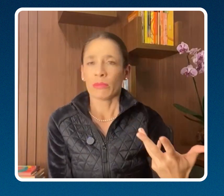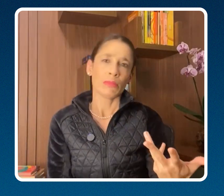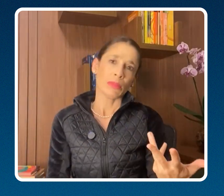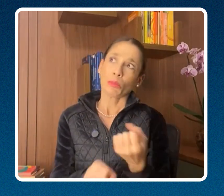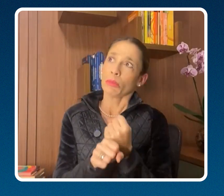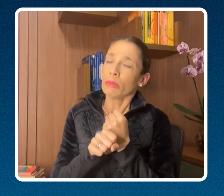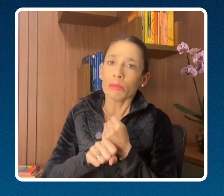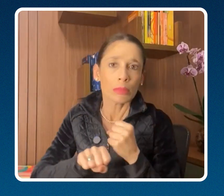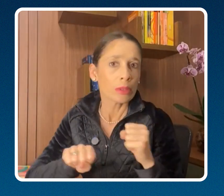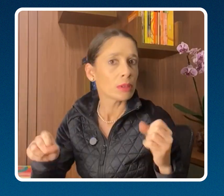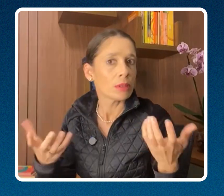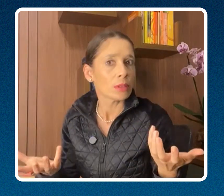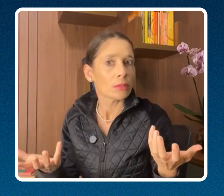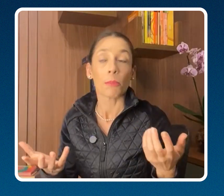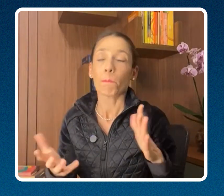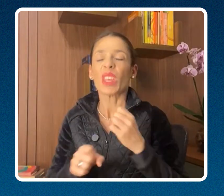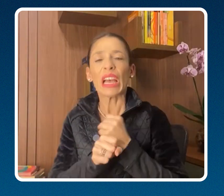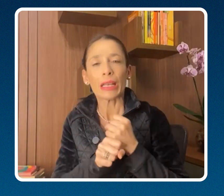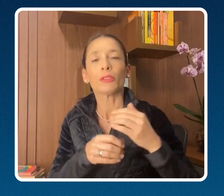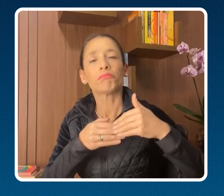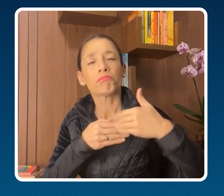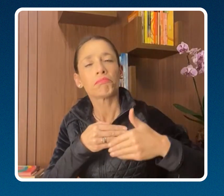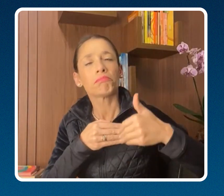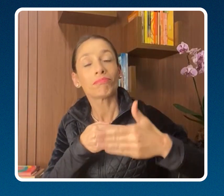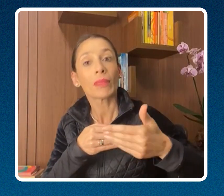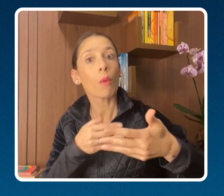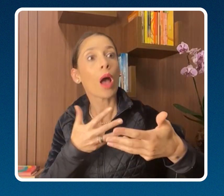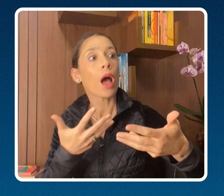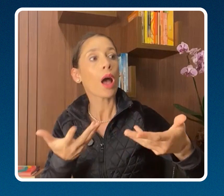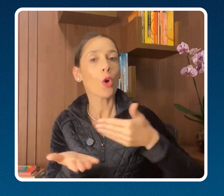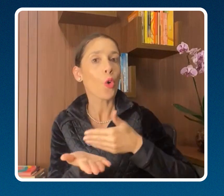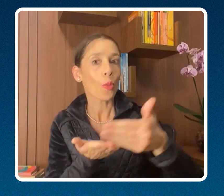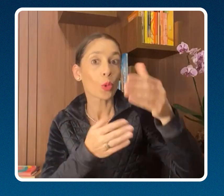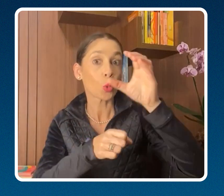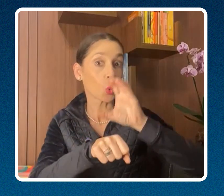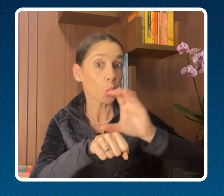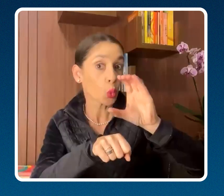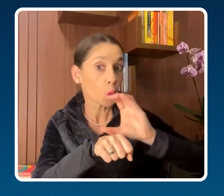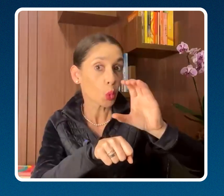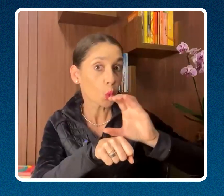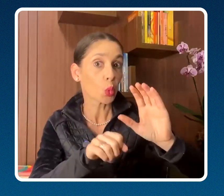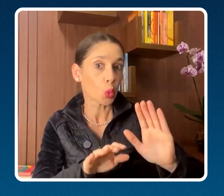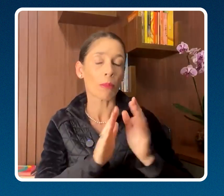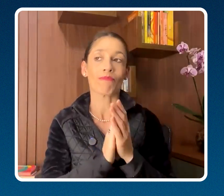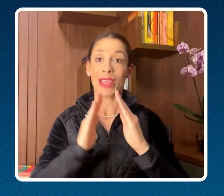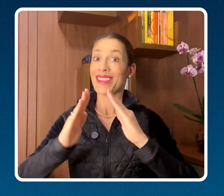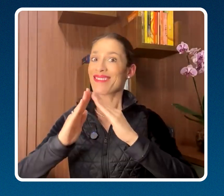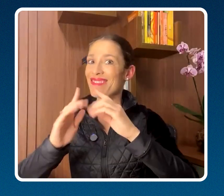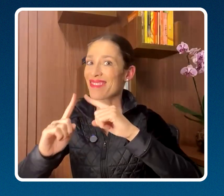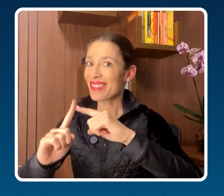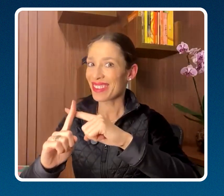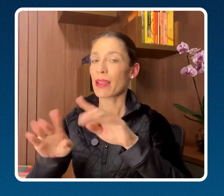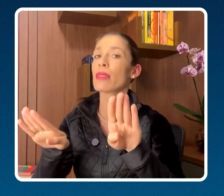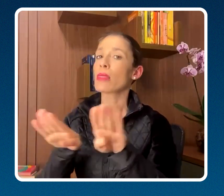e eu acabei, né, de fato, fazendo alguns cursos. A igreja me proporcionou também, né, muito bacana.